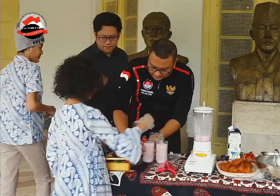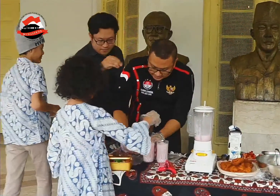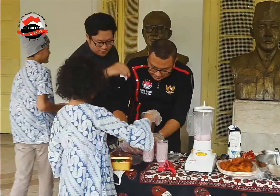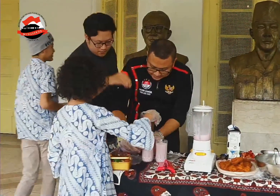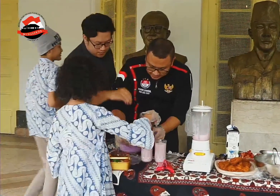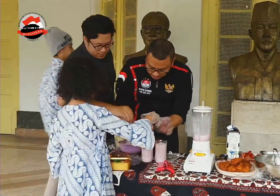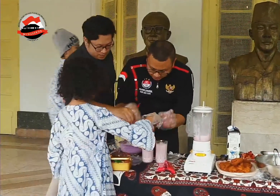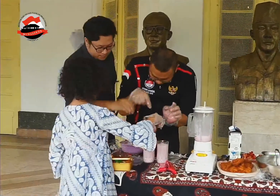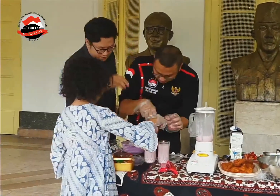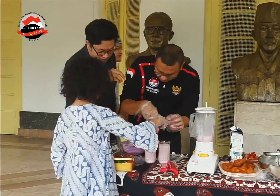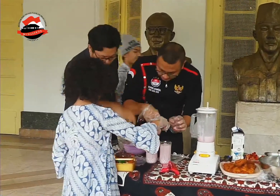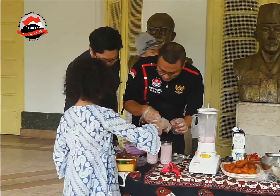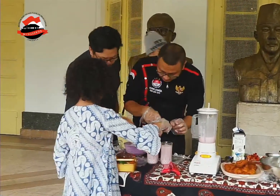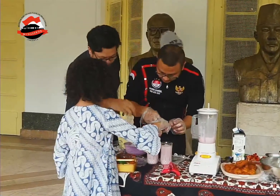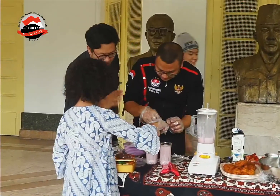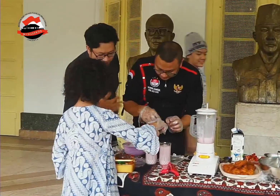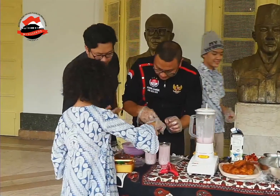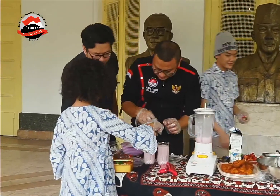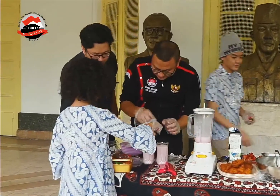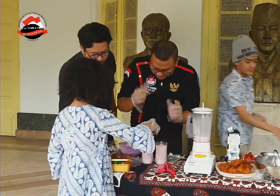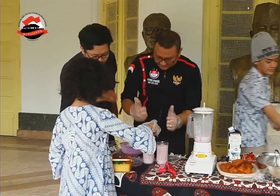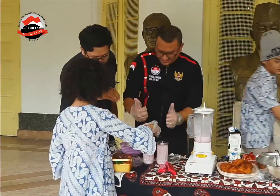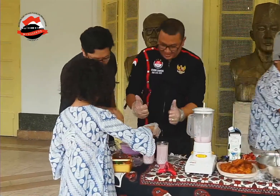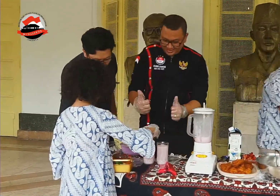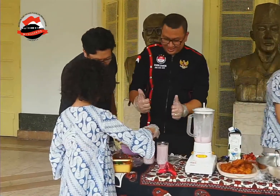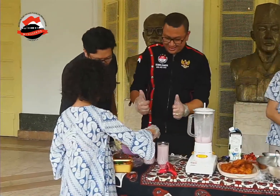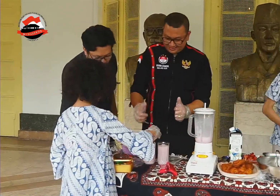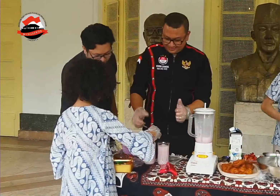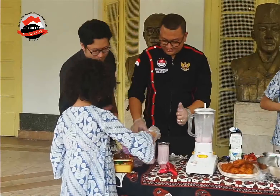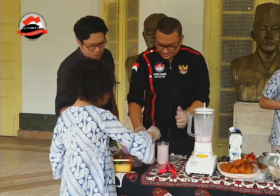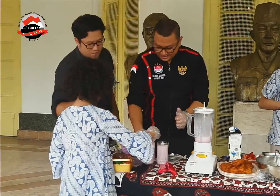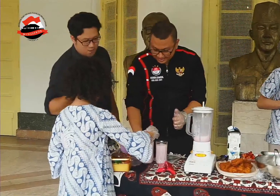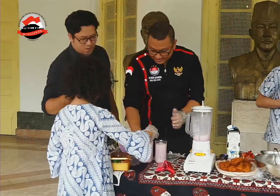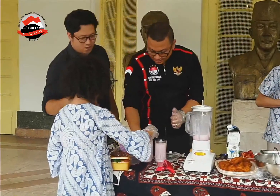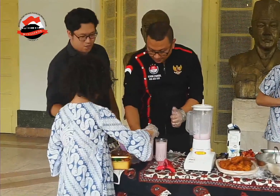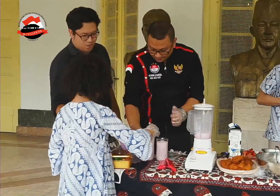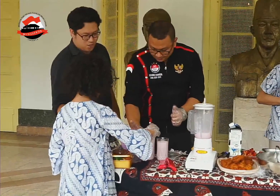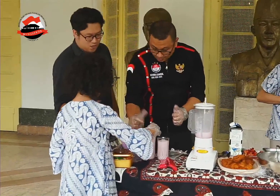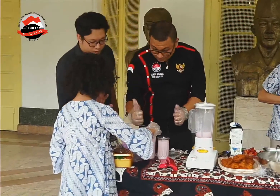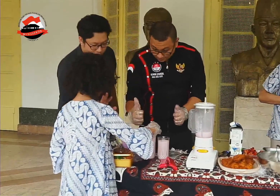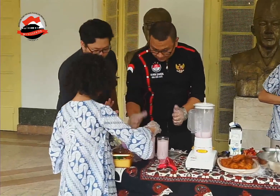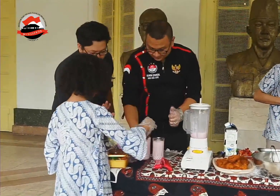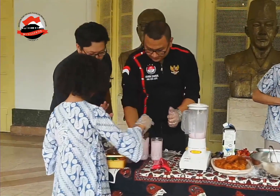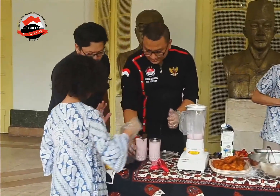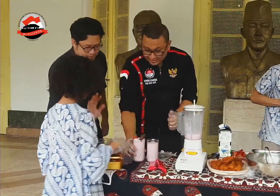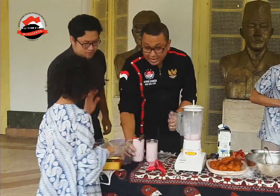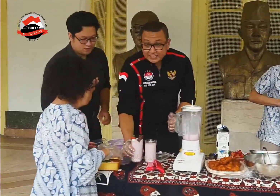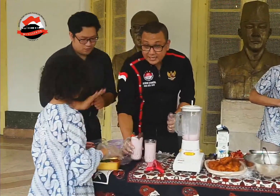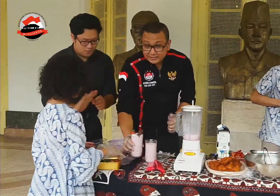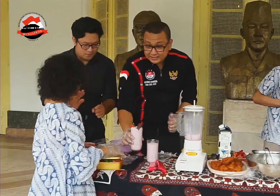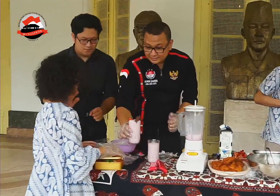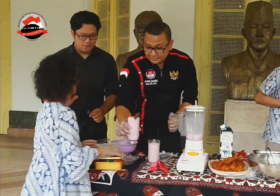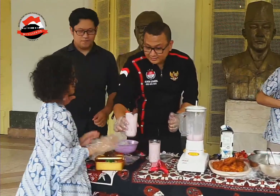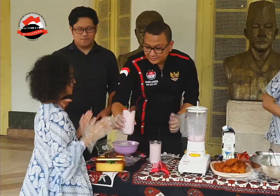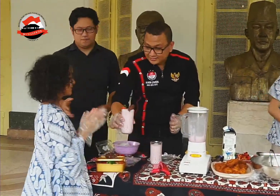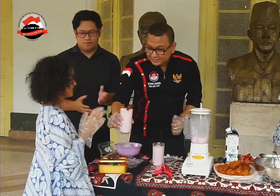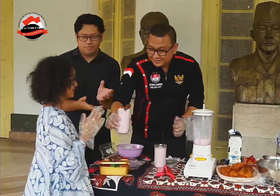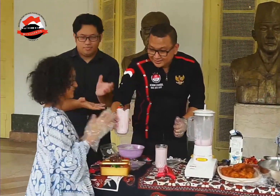sayang. Masuk, masuk. Terus. Nah, udah. Op, op. Kasih lihat ke